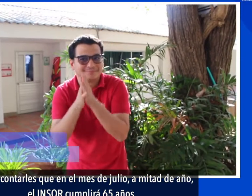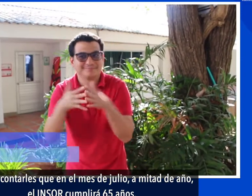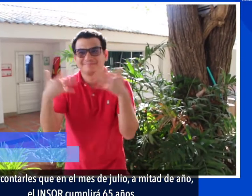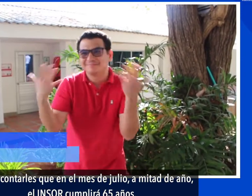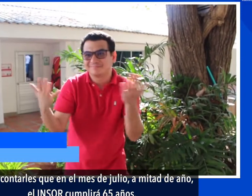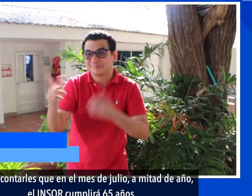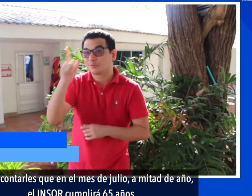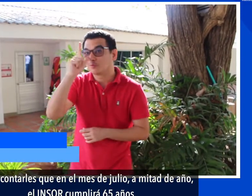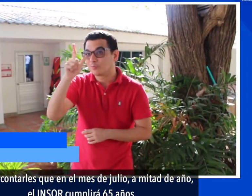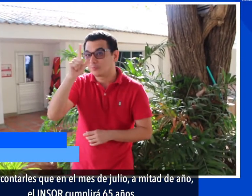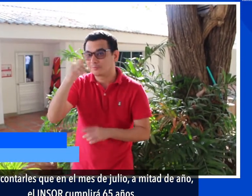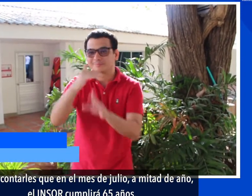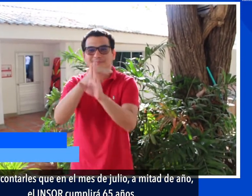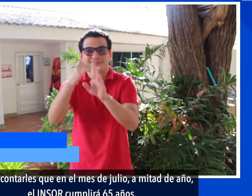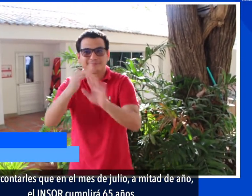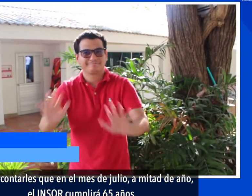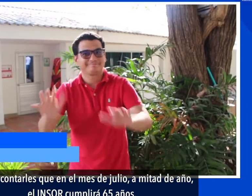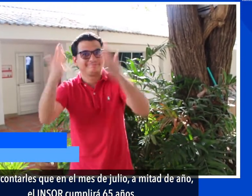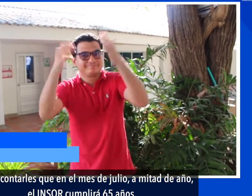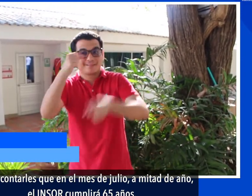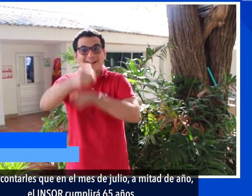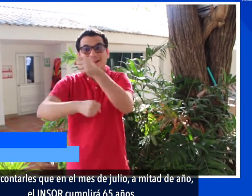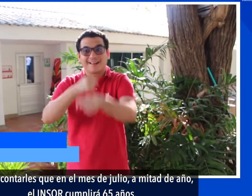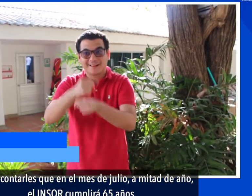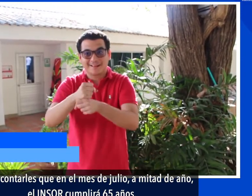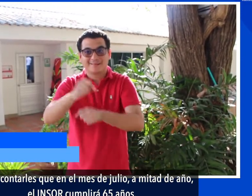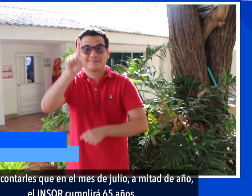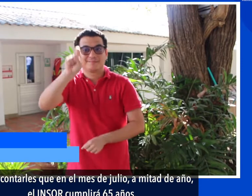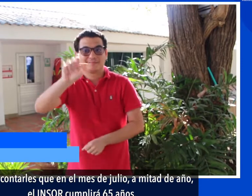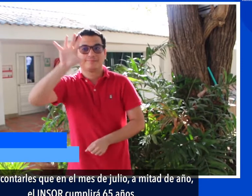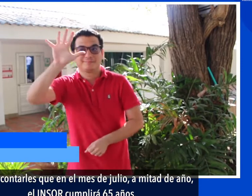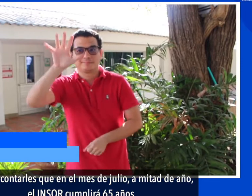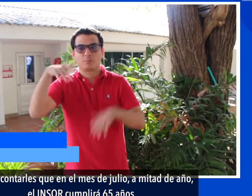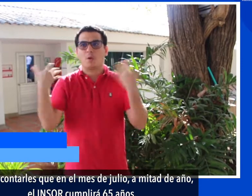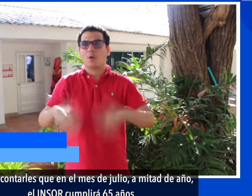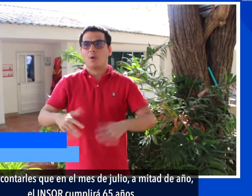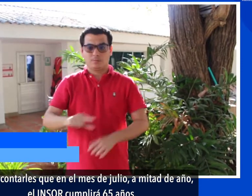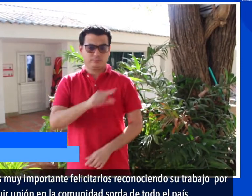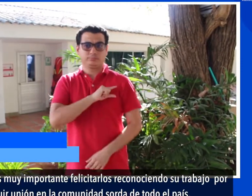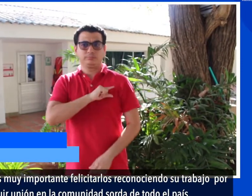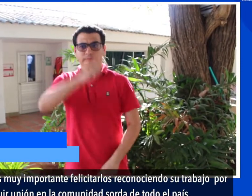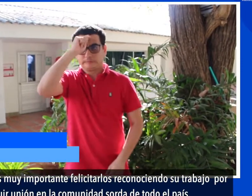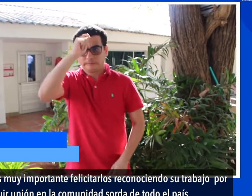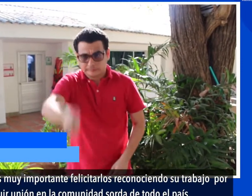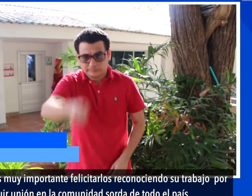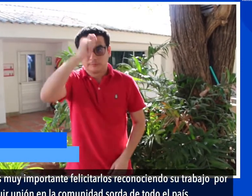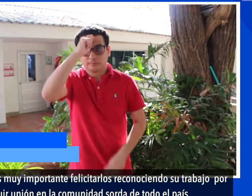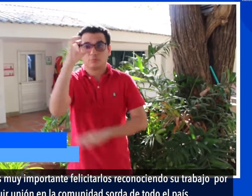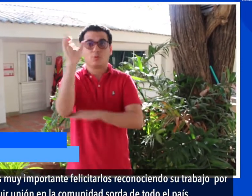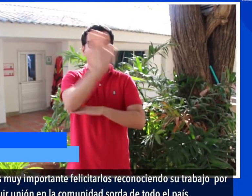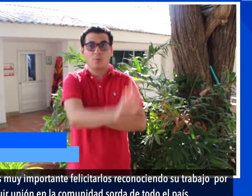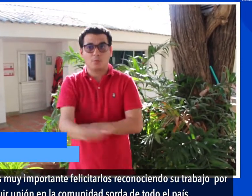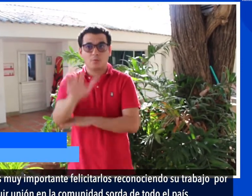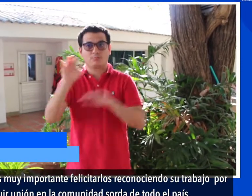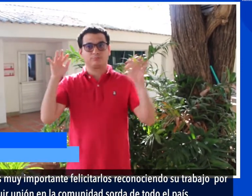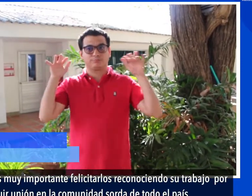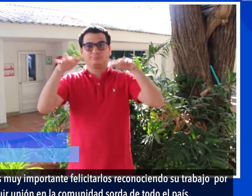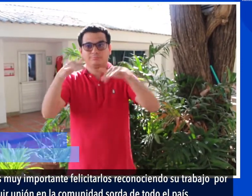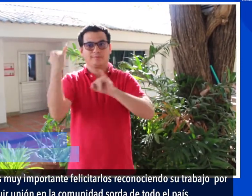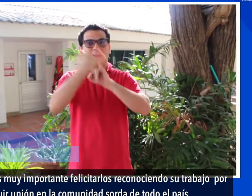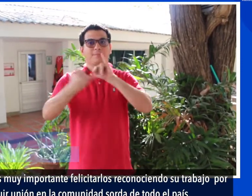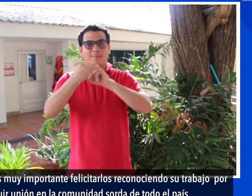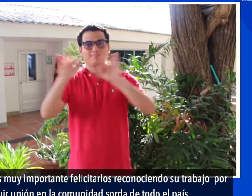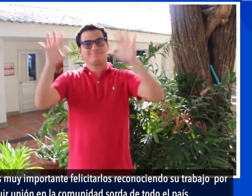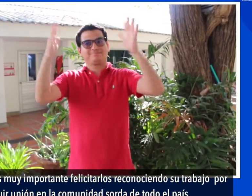Quiero contarles que en el mes de julio, a mitad de año, el INSOR cumplirá 65 años. Es un honor y es muy importante